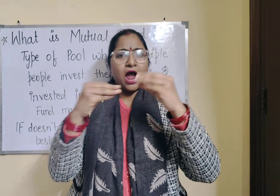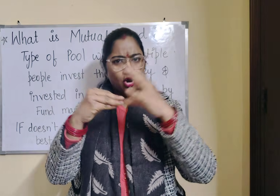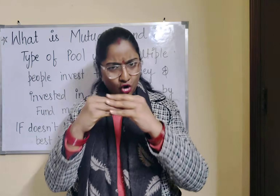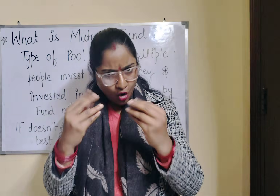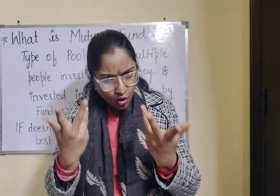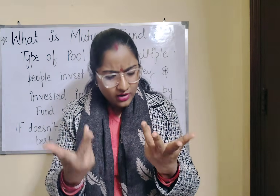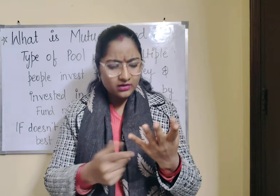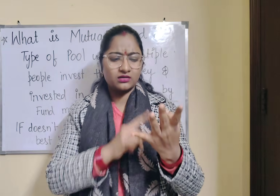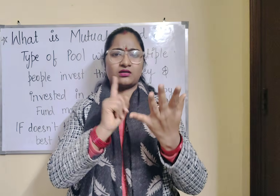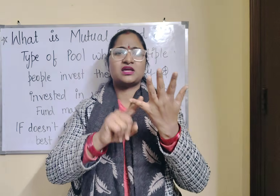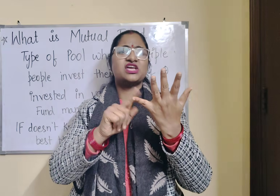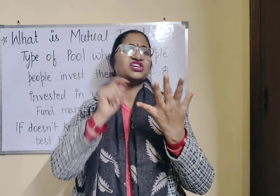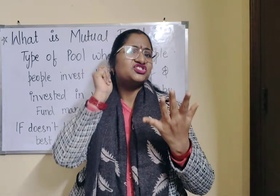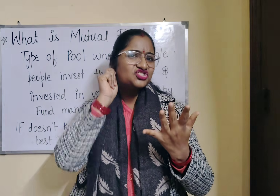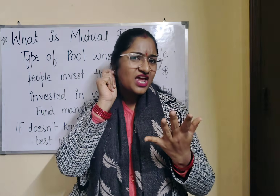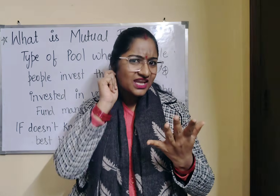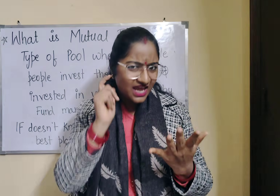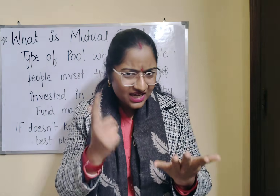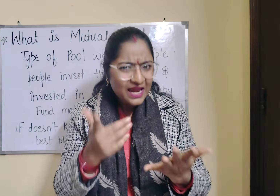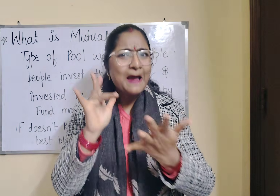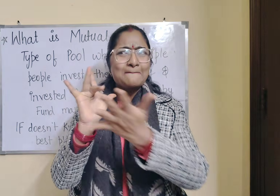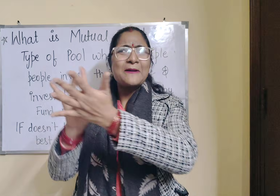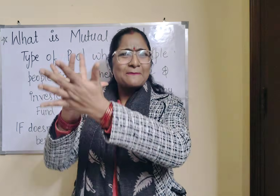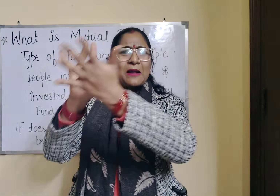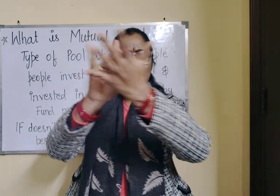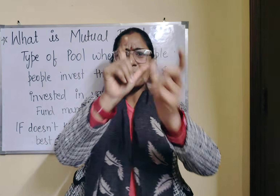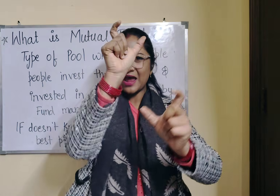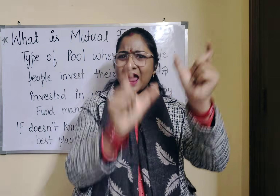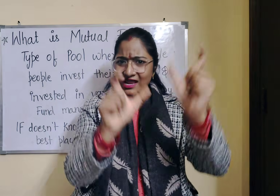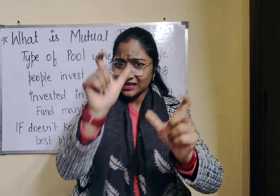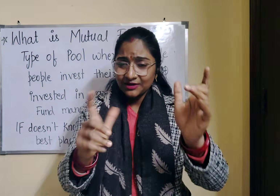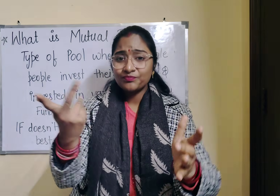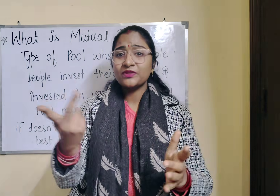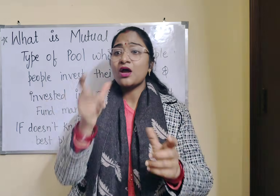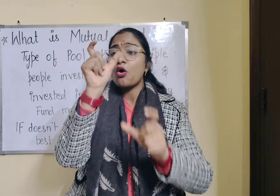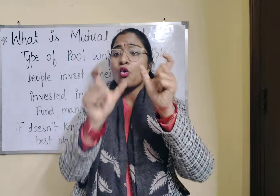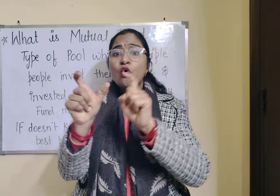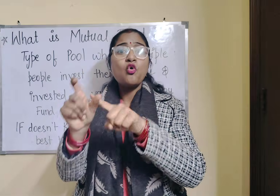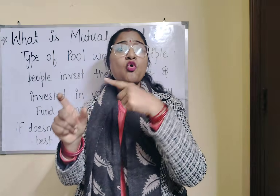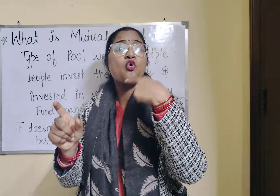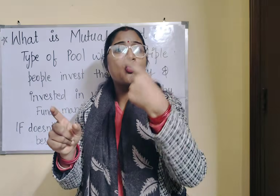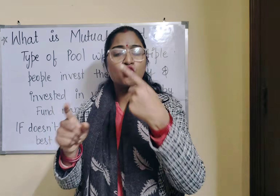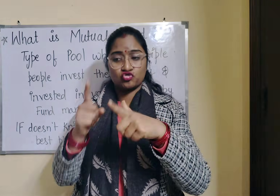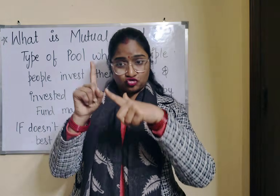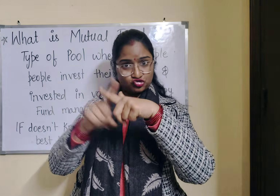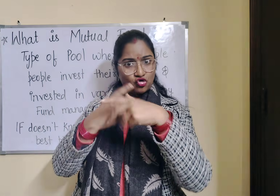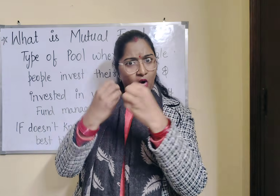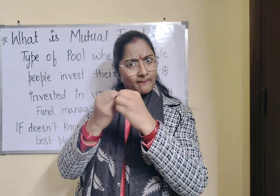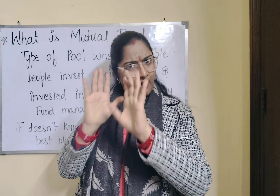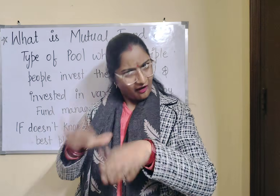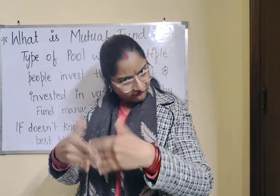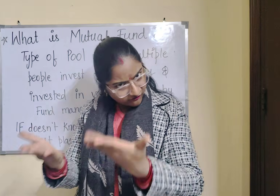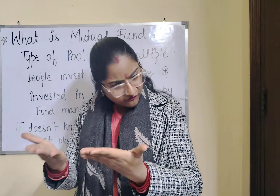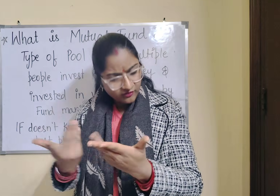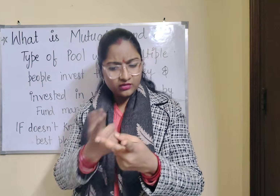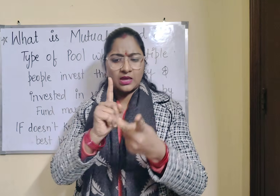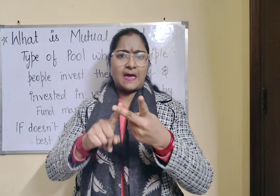ना, बेंगलोर से हो गए, बेंगलुरु से हो गए, चेन्नई से हो गए, जो इतने अलग अलग जो स्टेट्स हैं, है ना। ये जो लोग हैं, जैसे